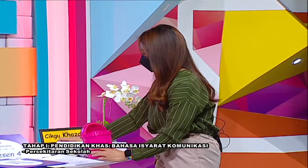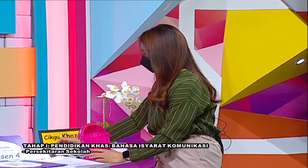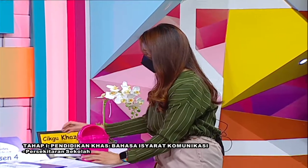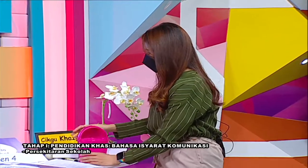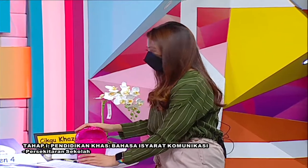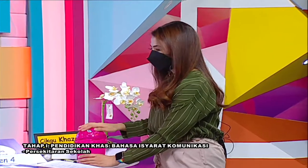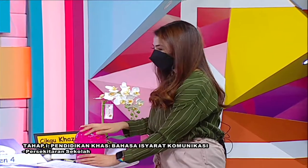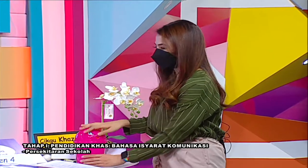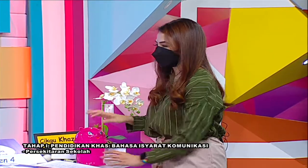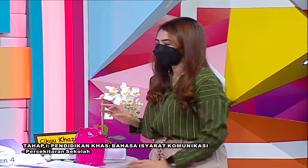tengok kad ni.